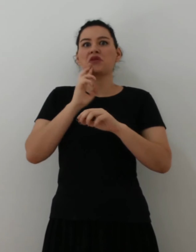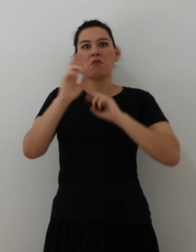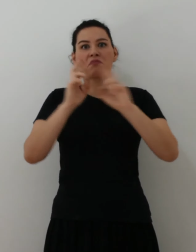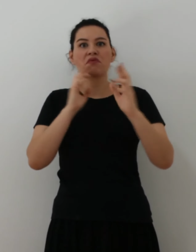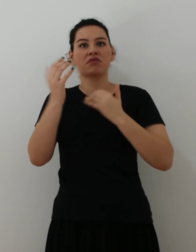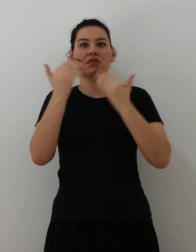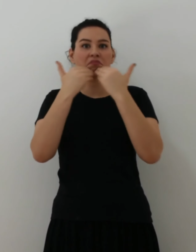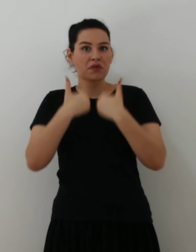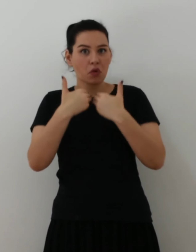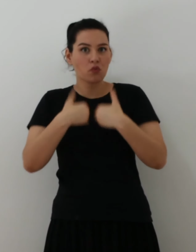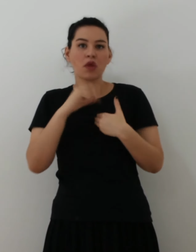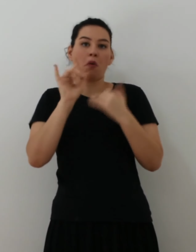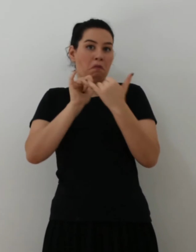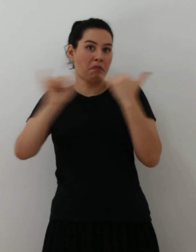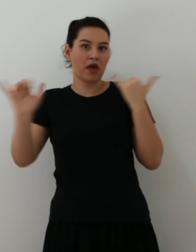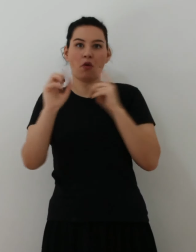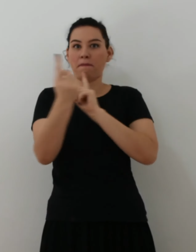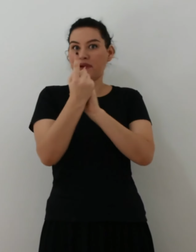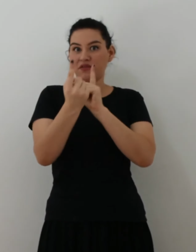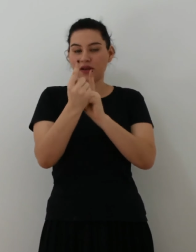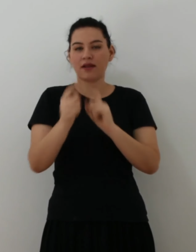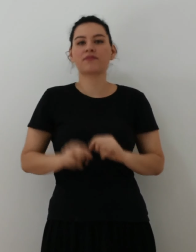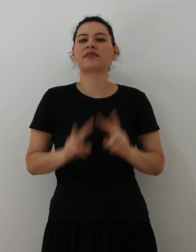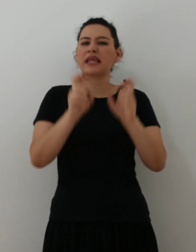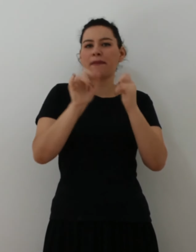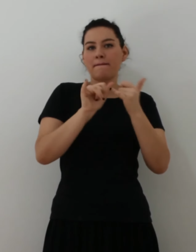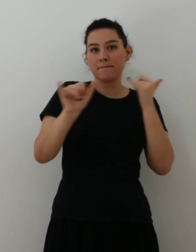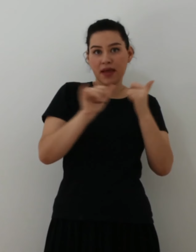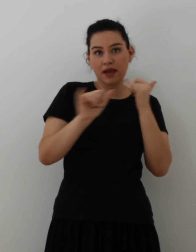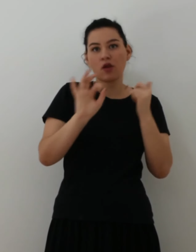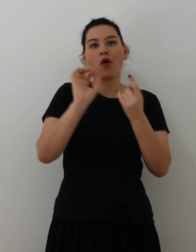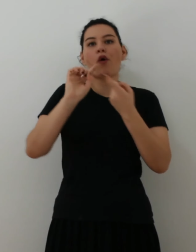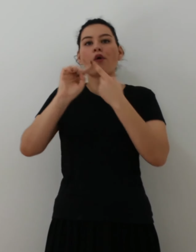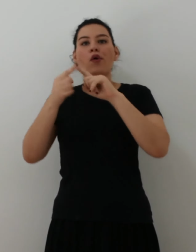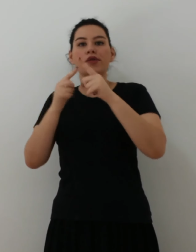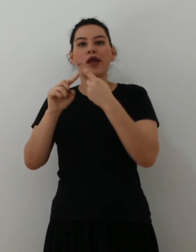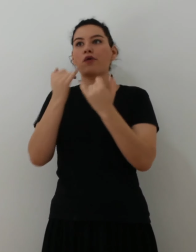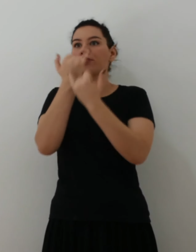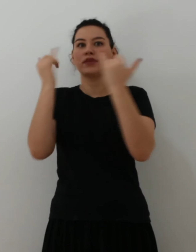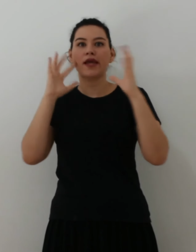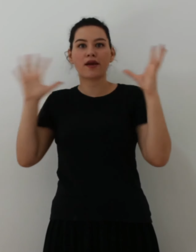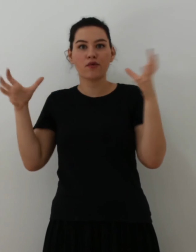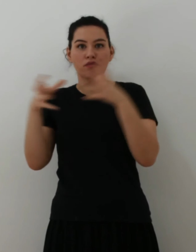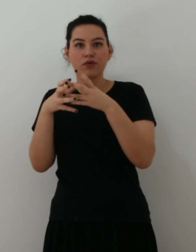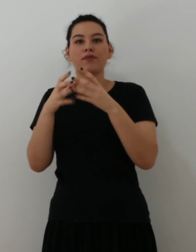personalmente. Tanto para las consultas vía mail o para coordinar reuniones presenciales, escribir a